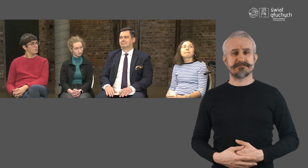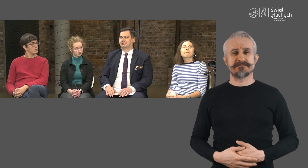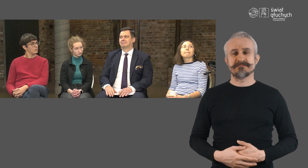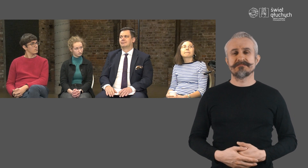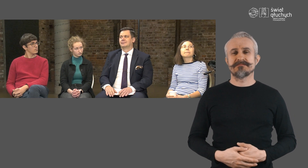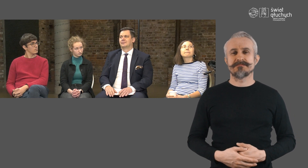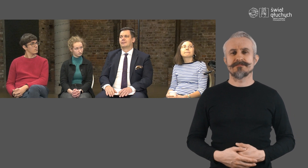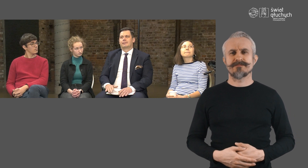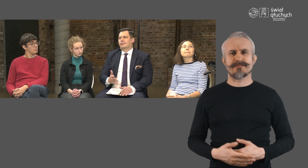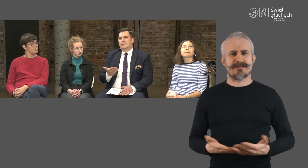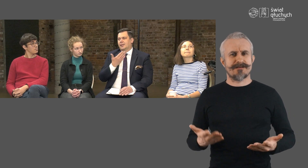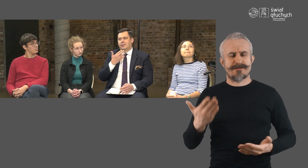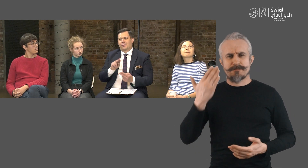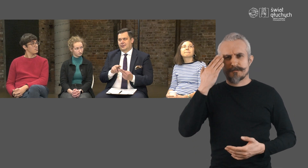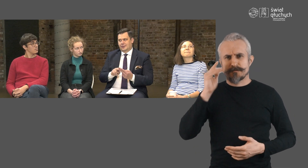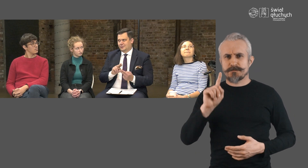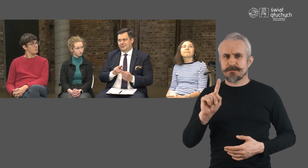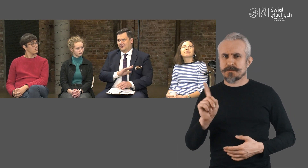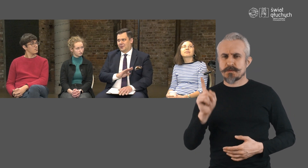naprawdę cały czas głowa boli.